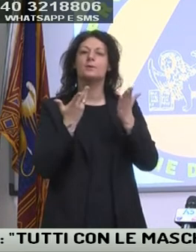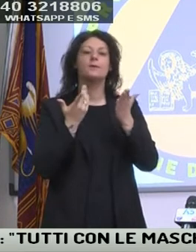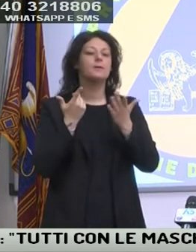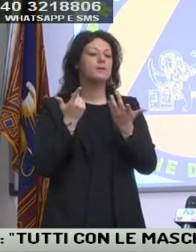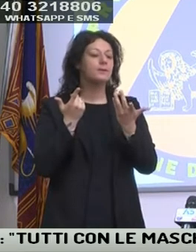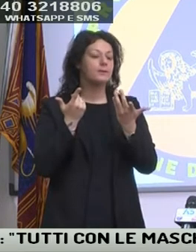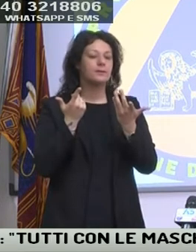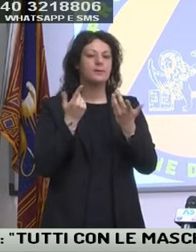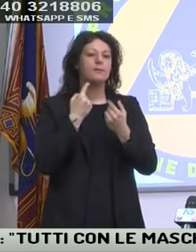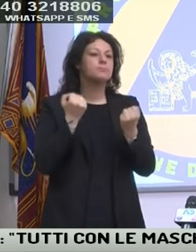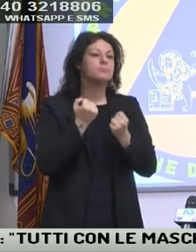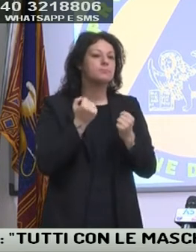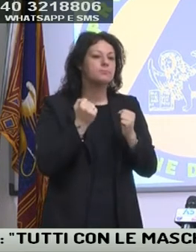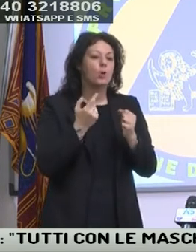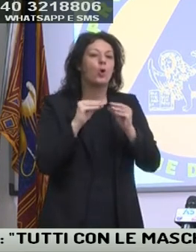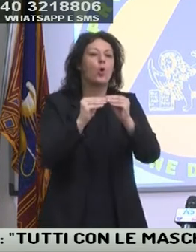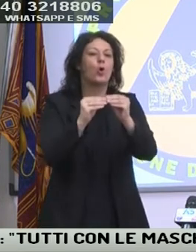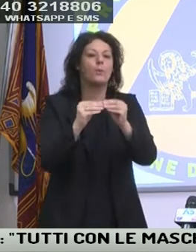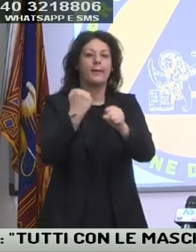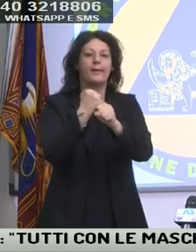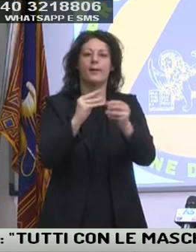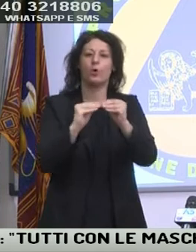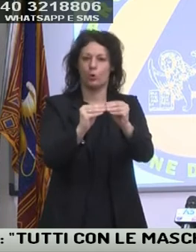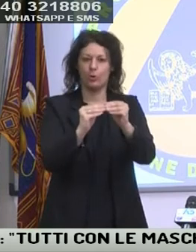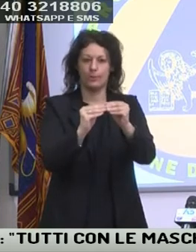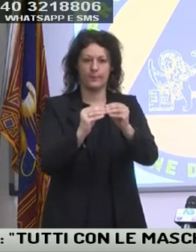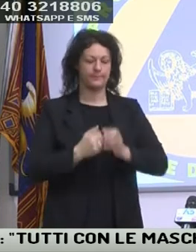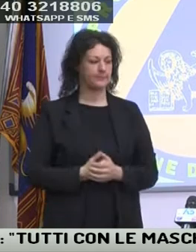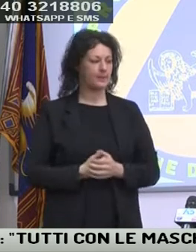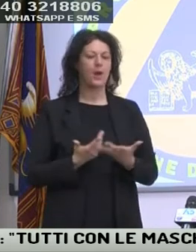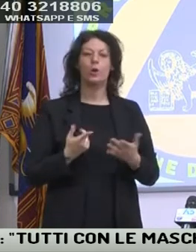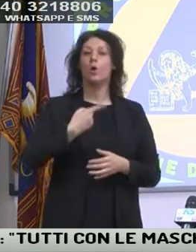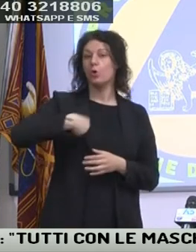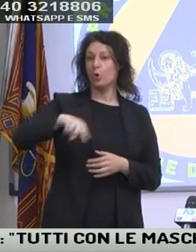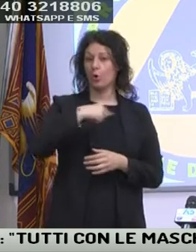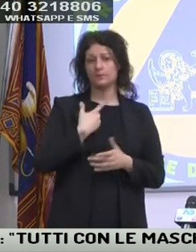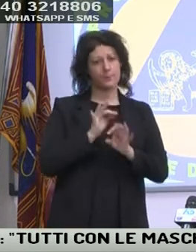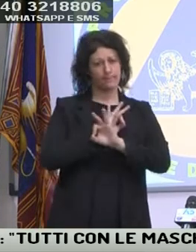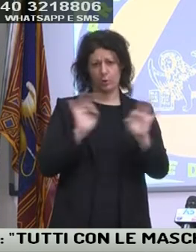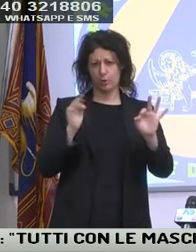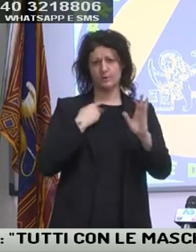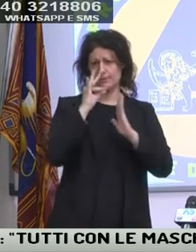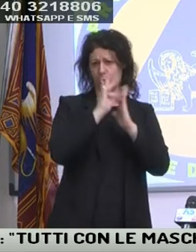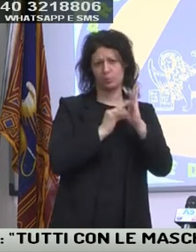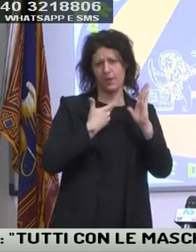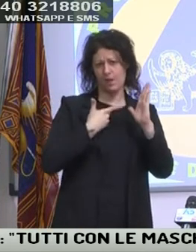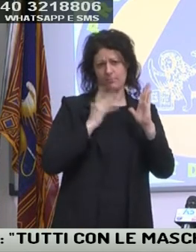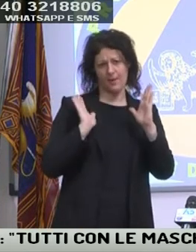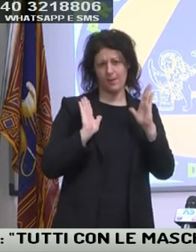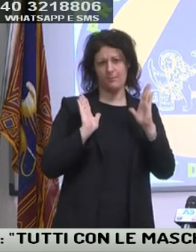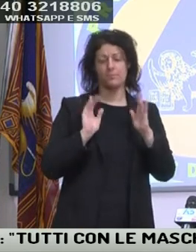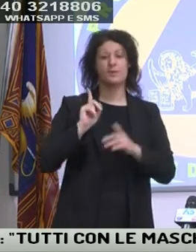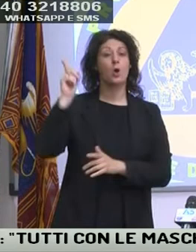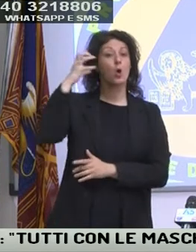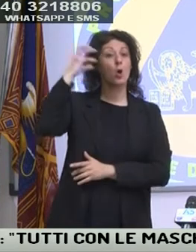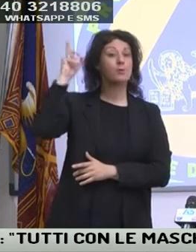dire lei in tale proposito? Loro hanno ragione. Noi le linee guida ce le abbiamo ben fisse in mente. Il governo sembra abbia già